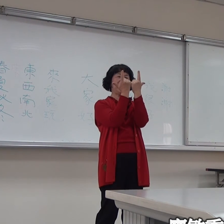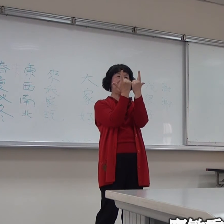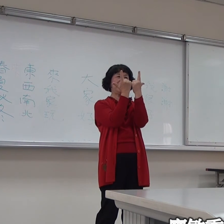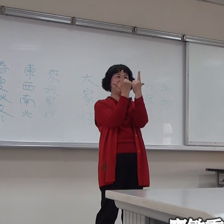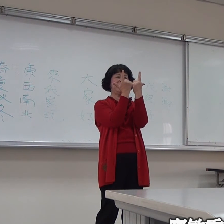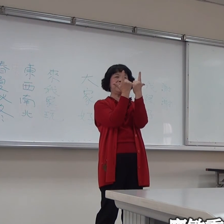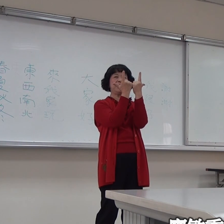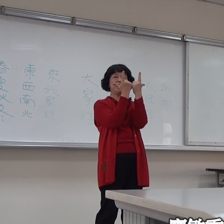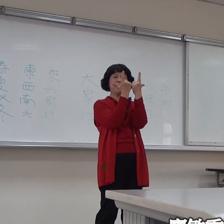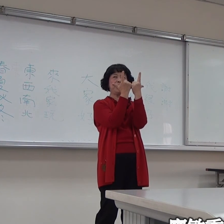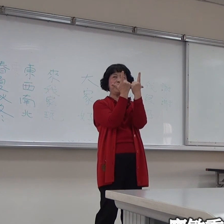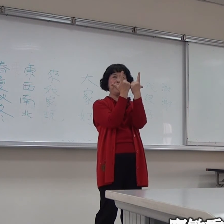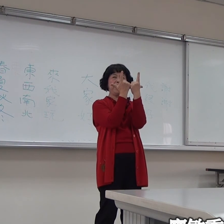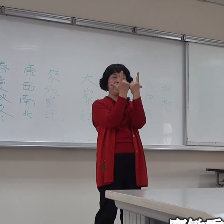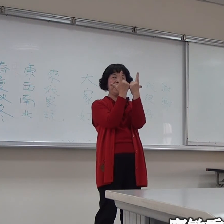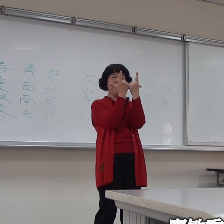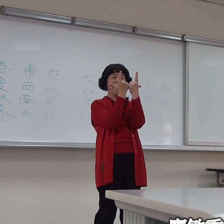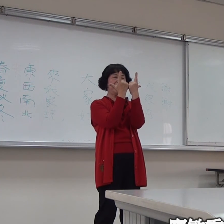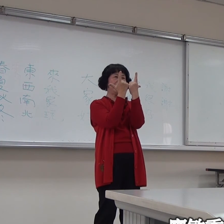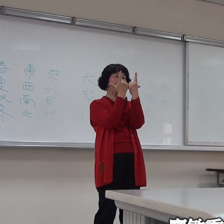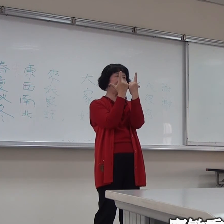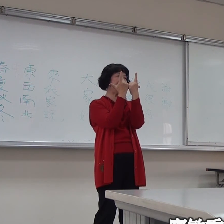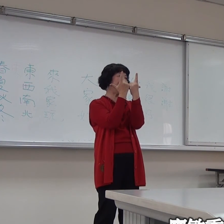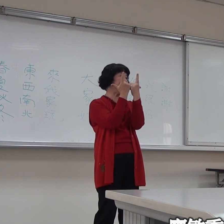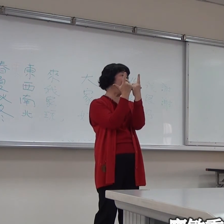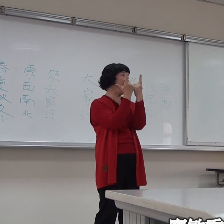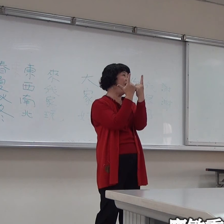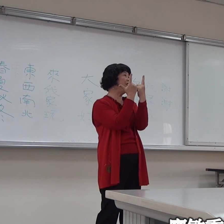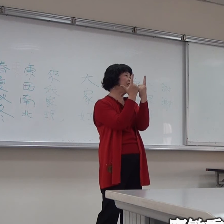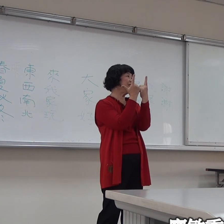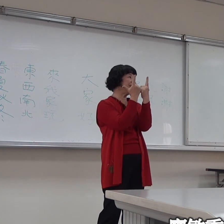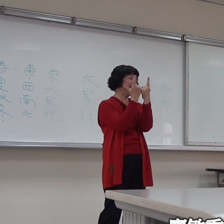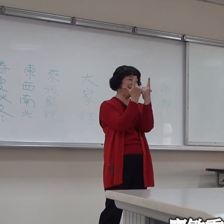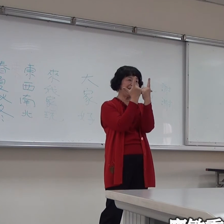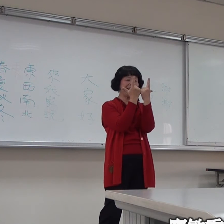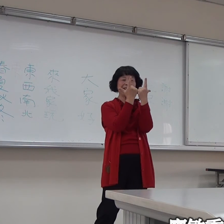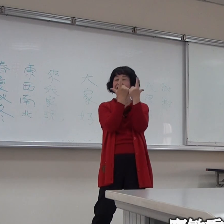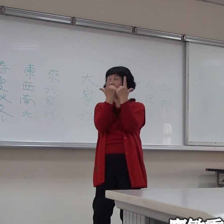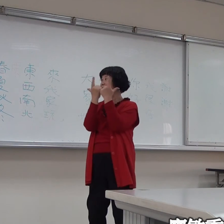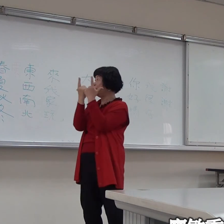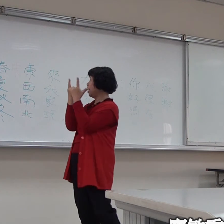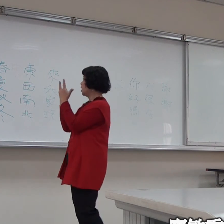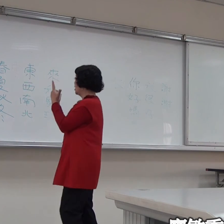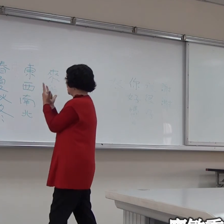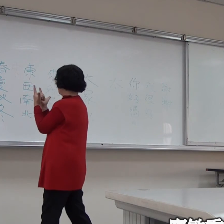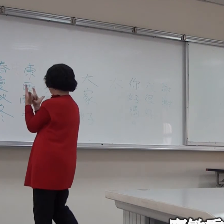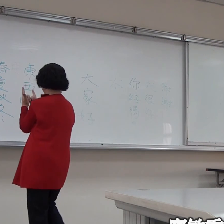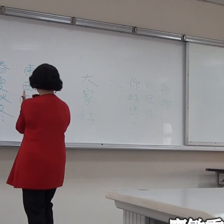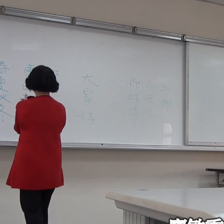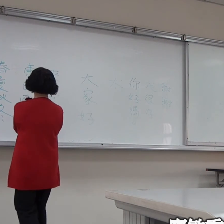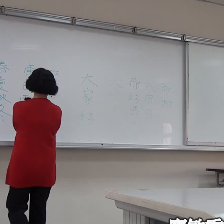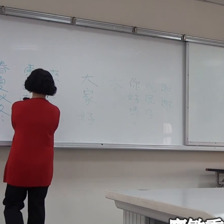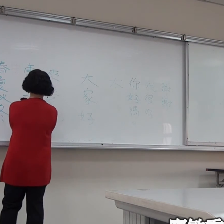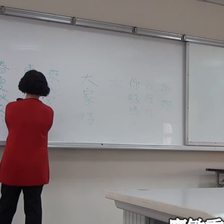一起，这就是北，有字形哦，哈、啊，字形的意思，有没有？有没有像我们的这个字